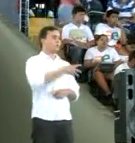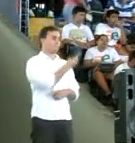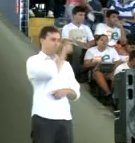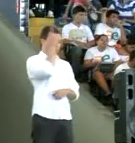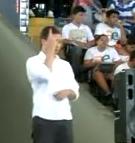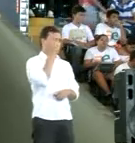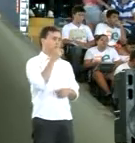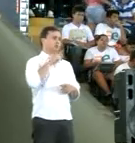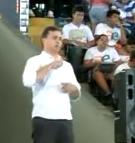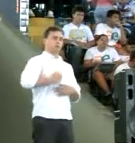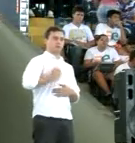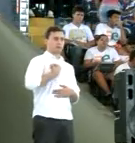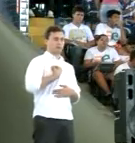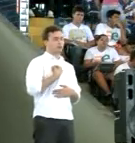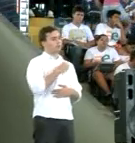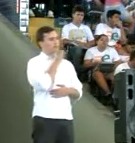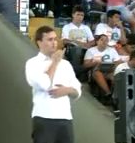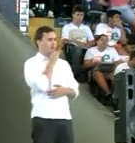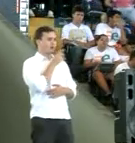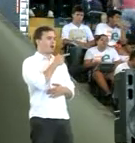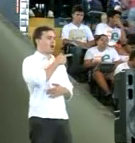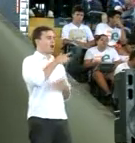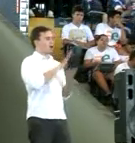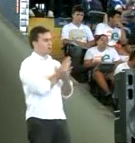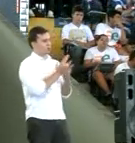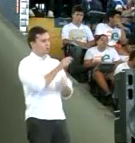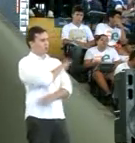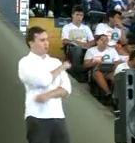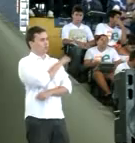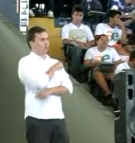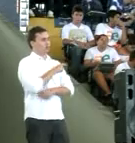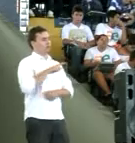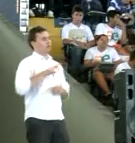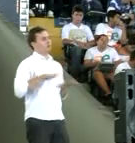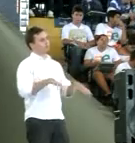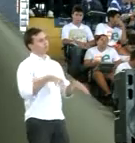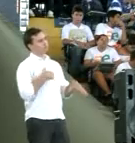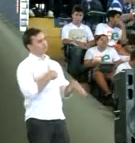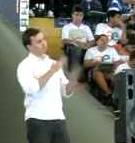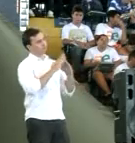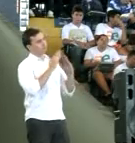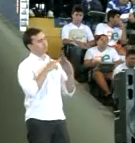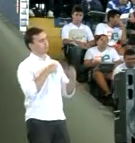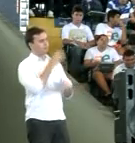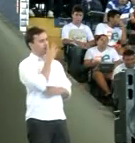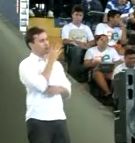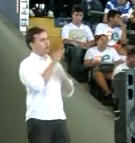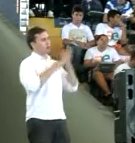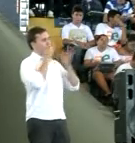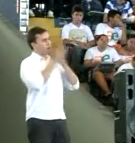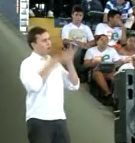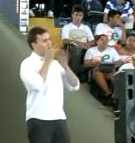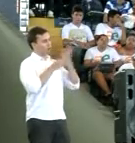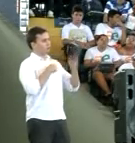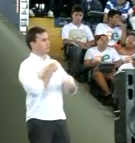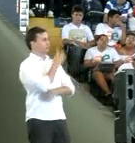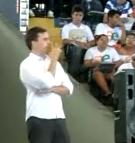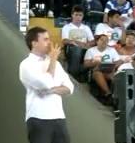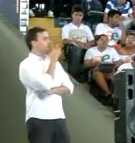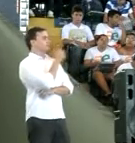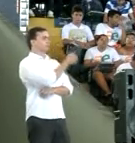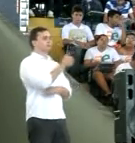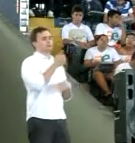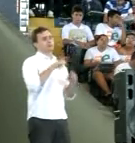em casa assistindo Faustão hora dessa, por que vai ter que ser ajudado antes de você? Não faz sentido. Então, pessoal, eu não me dediquei como